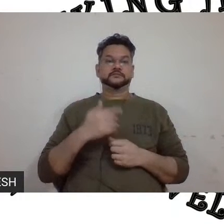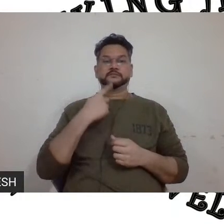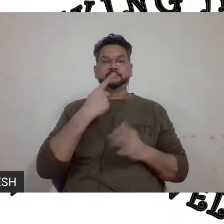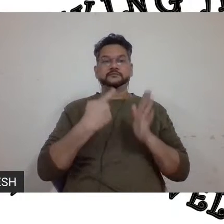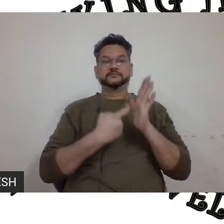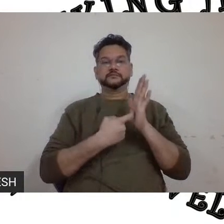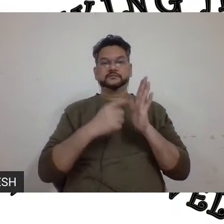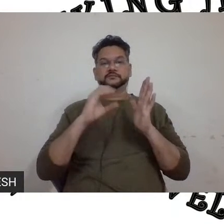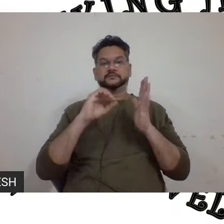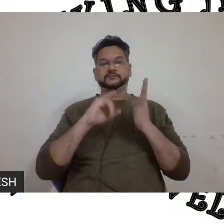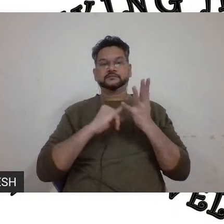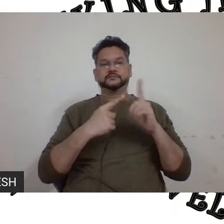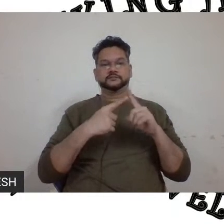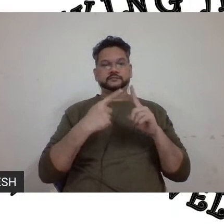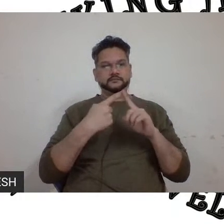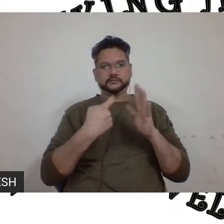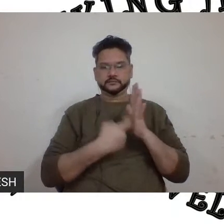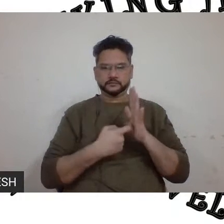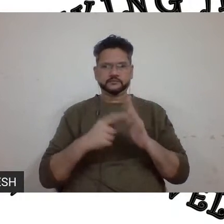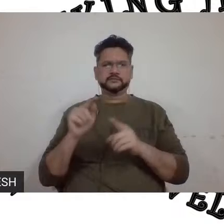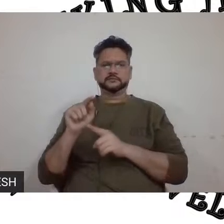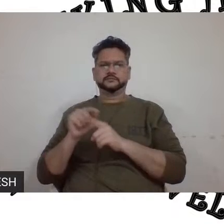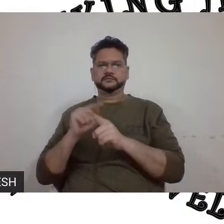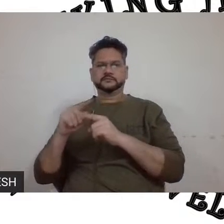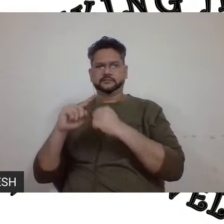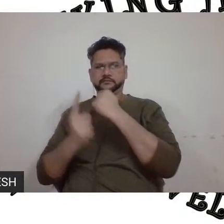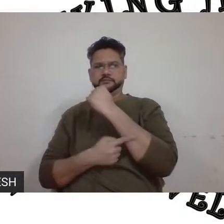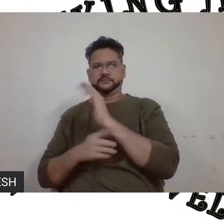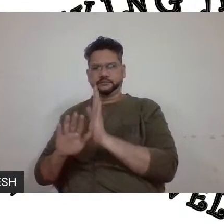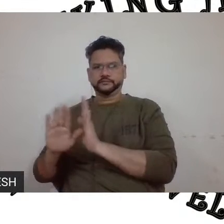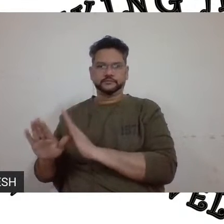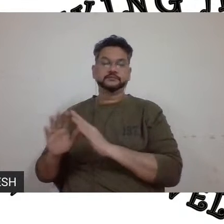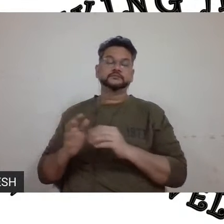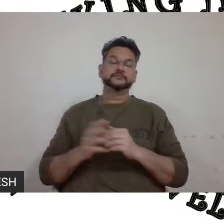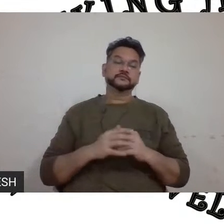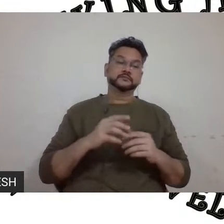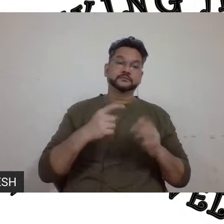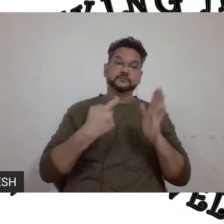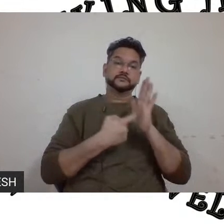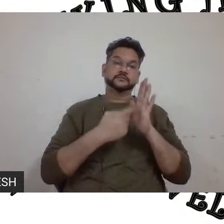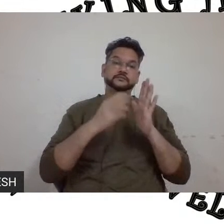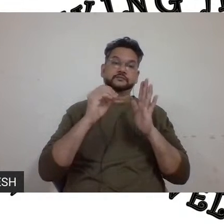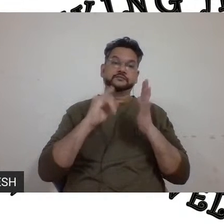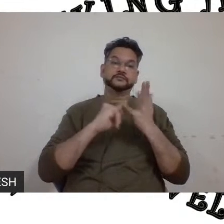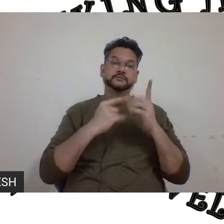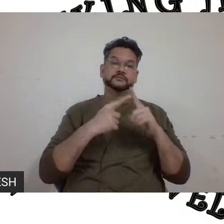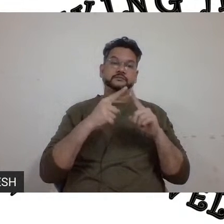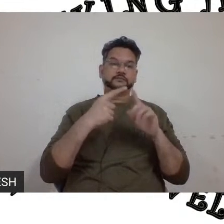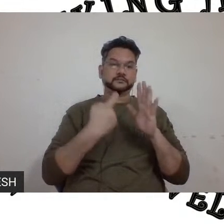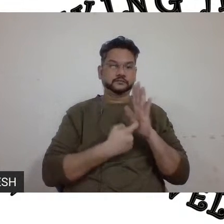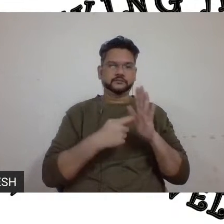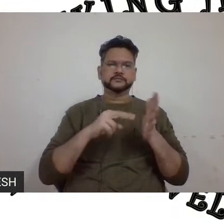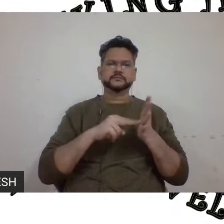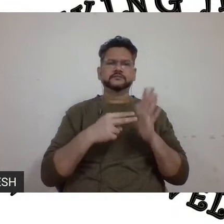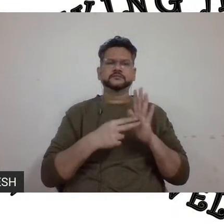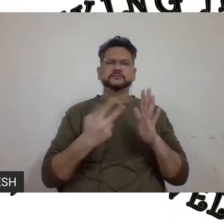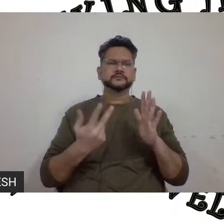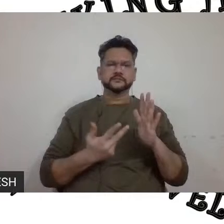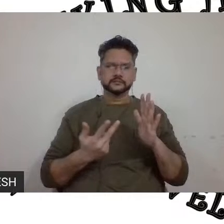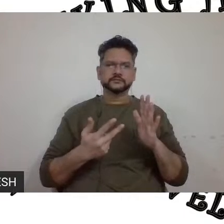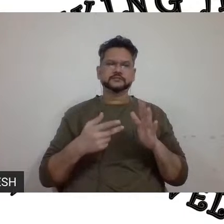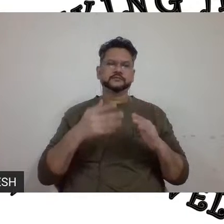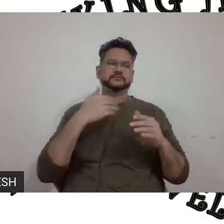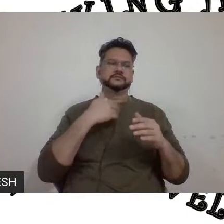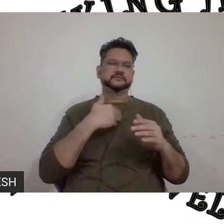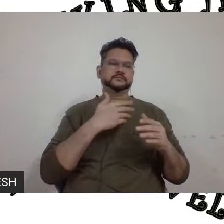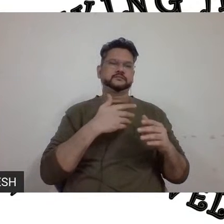सबसे लास्ट में मैं उस पर बात करूंगा। रोस्टर होता है कि आपने कितनी पोस्ट आपके यहाँ